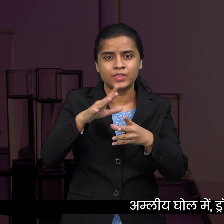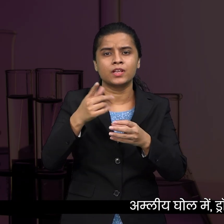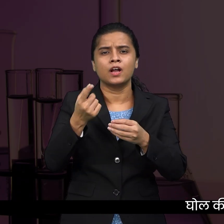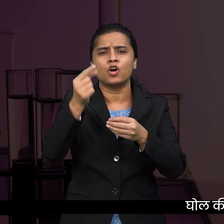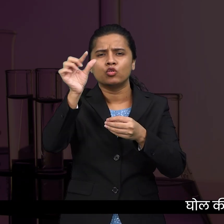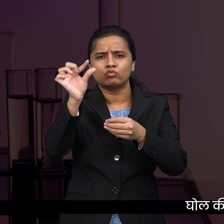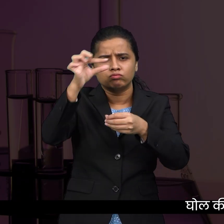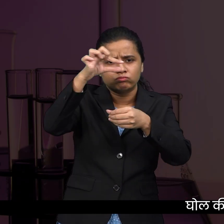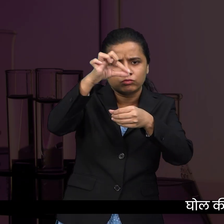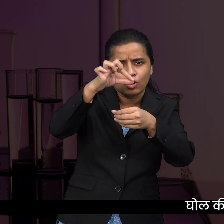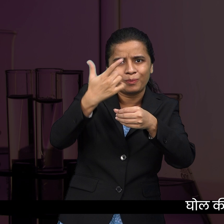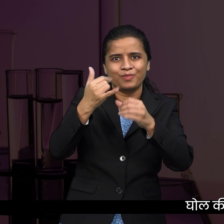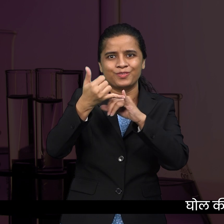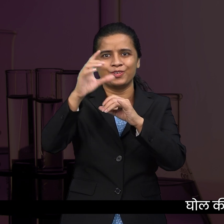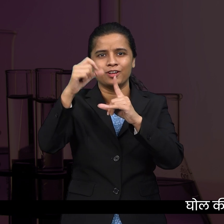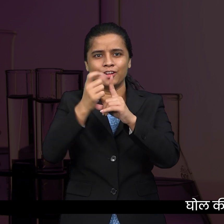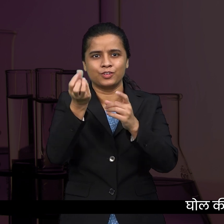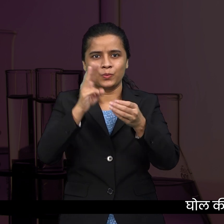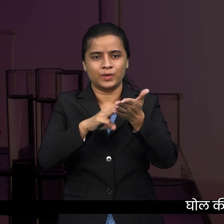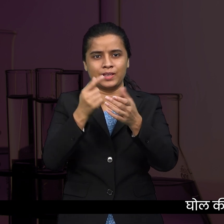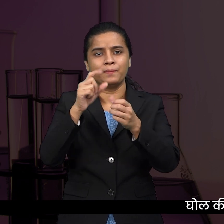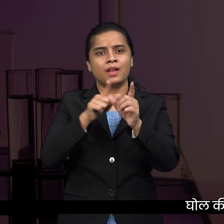हाइड्रोक्साइड घोल की एक बूंद मिलाएं।